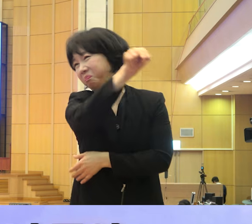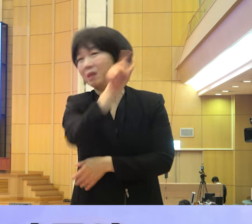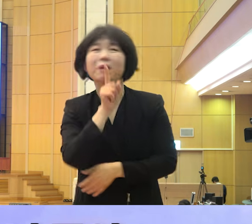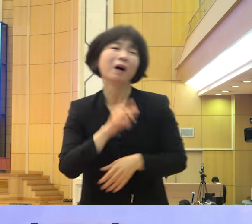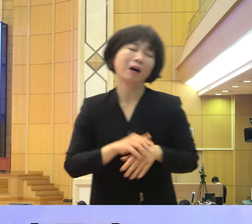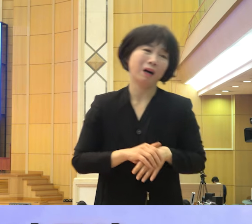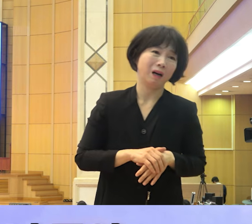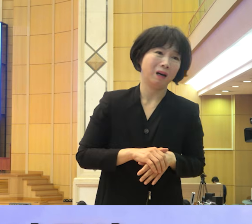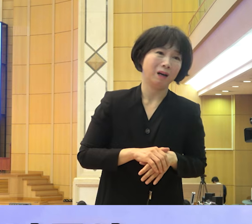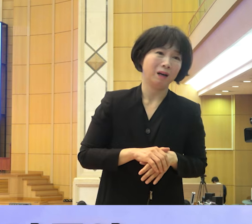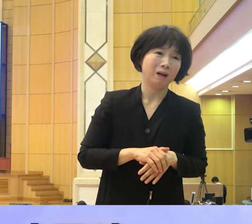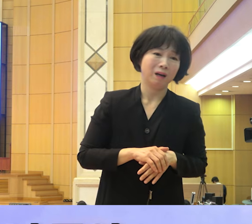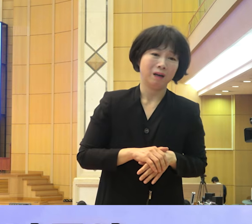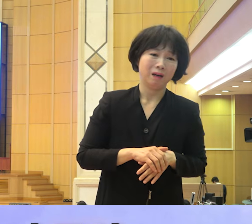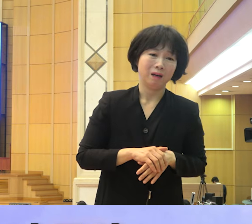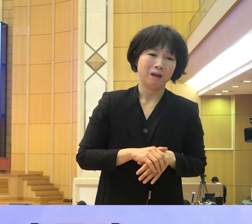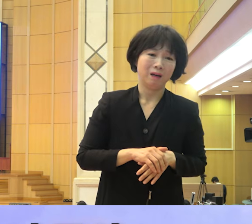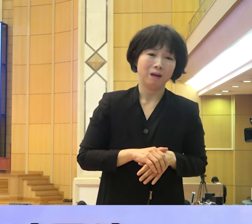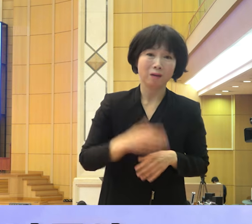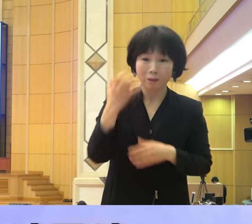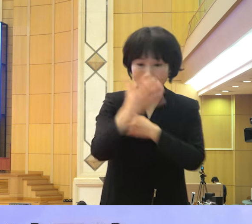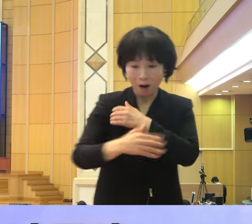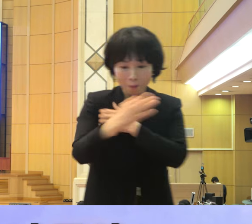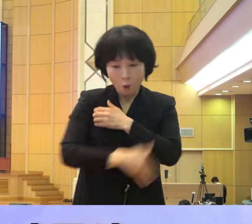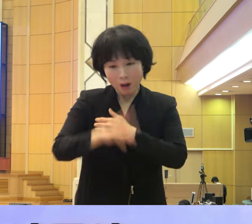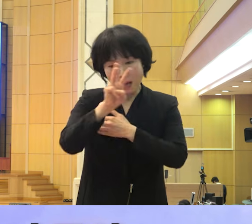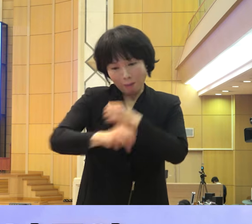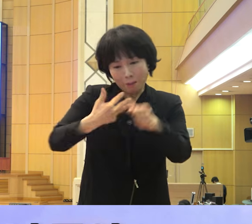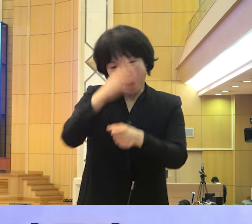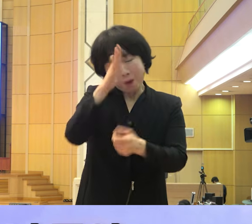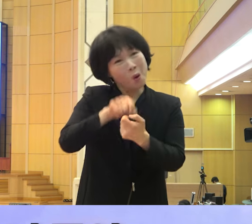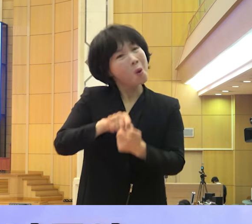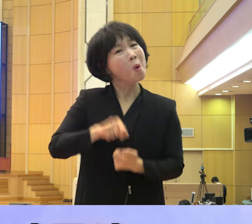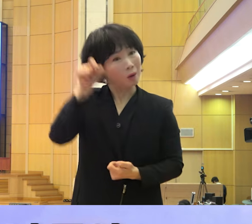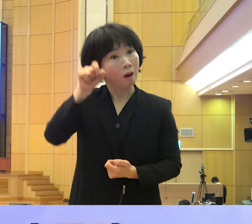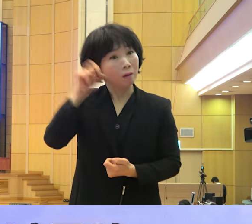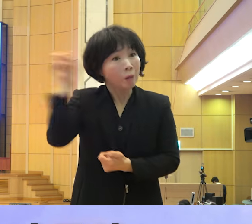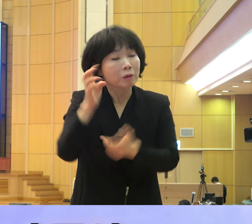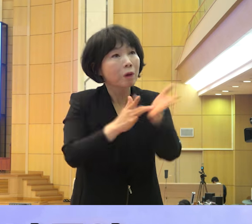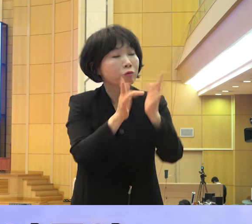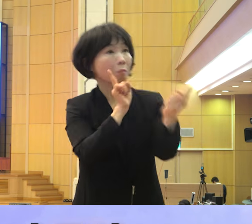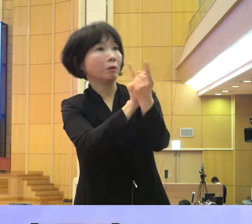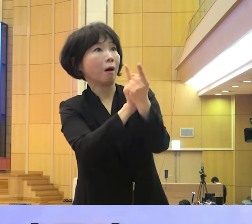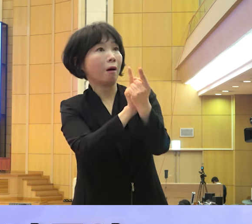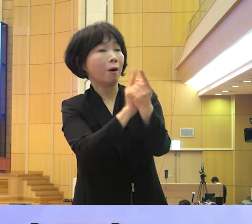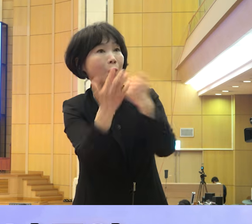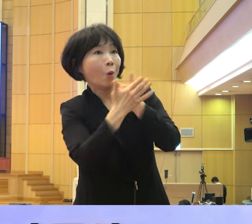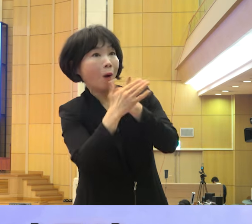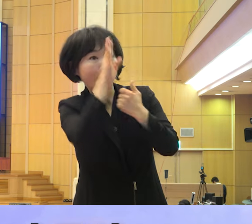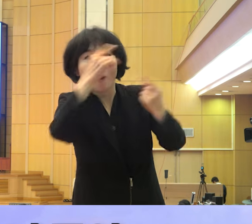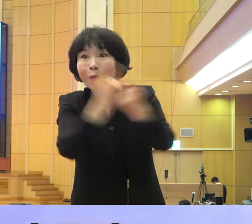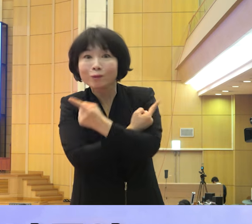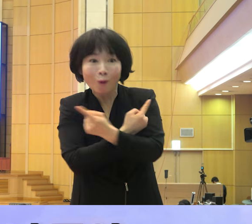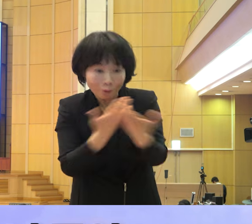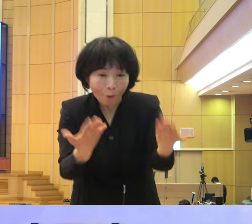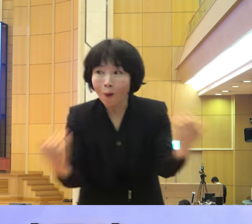자기를 고친 이는 예수라 하니라. 예수님이 고쳤다라고 막